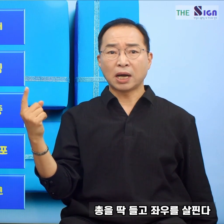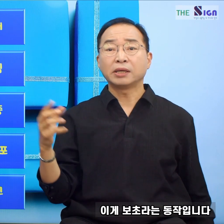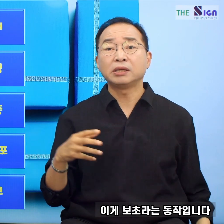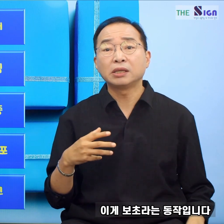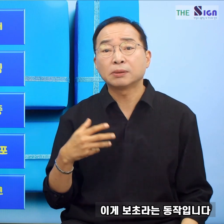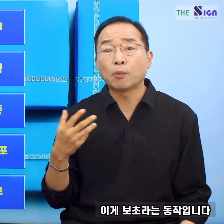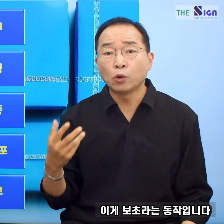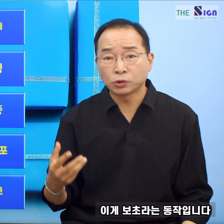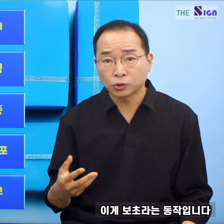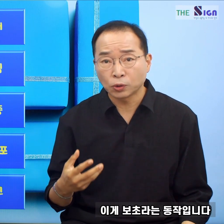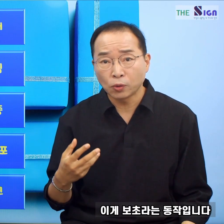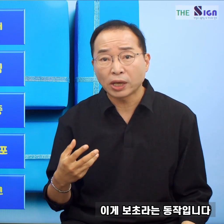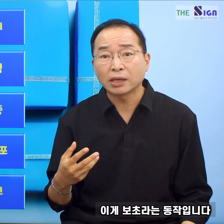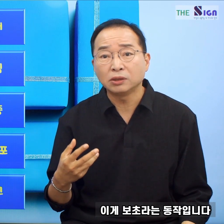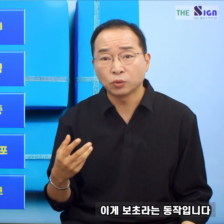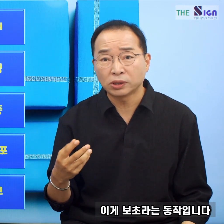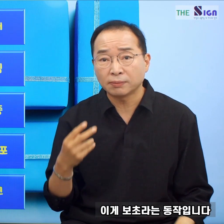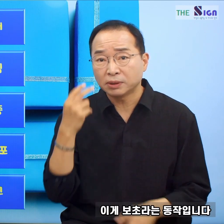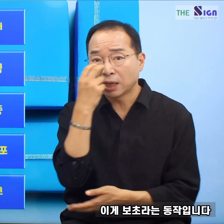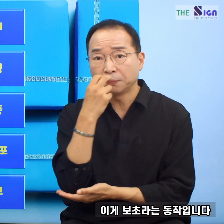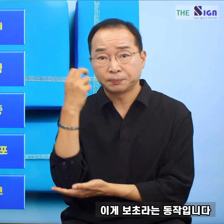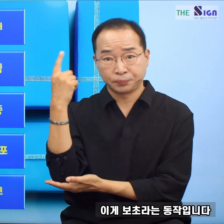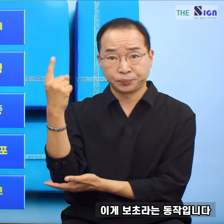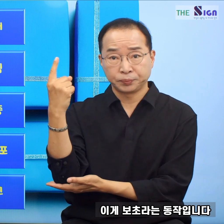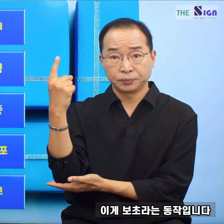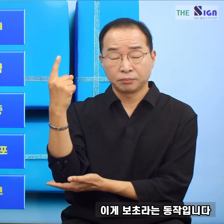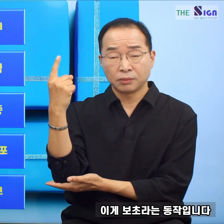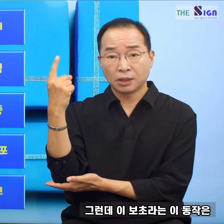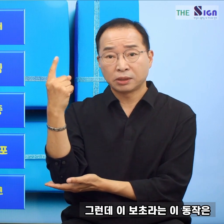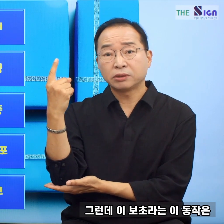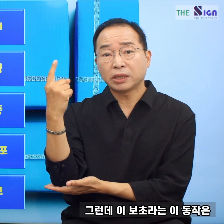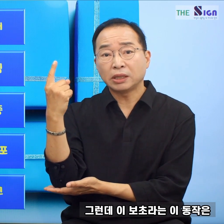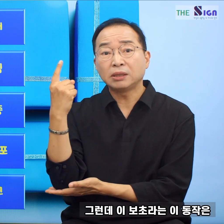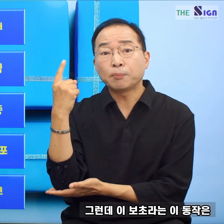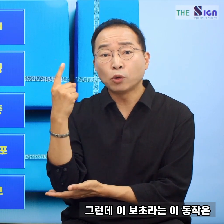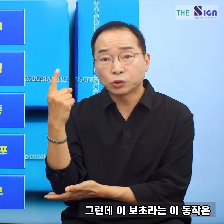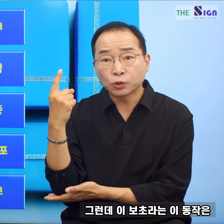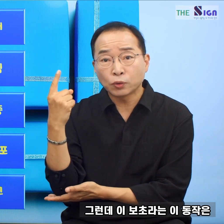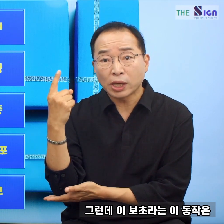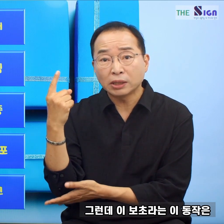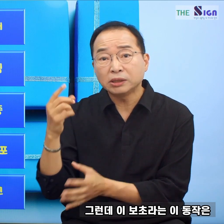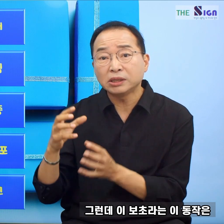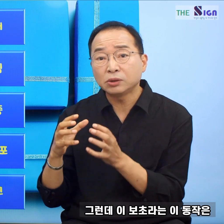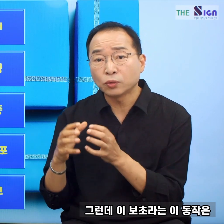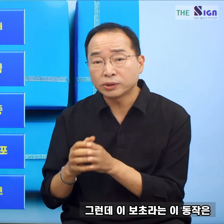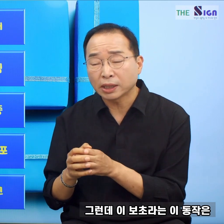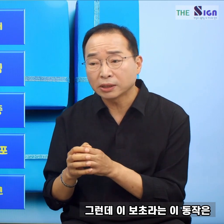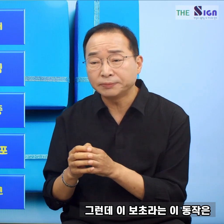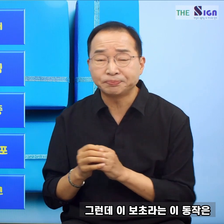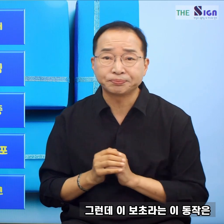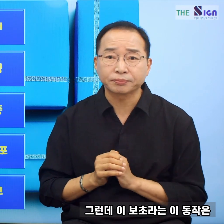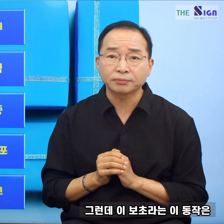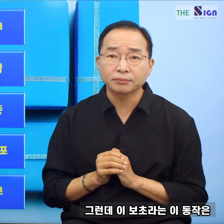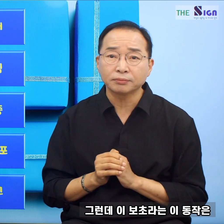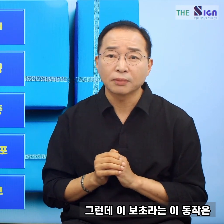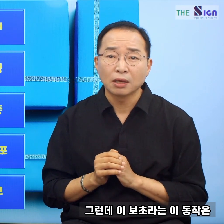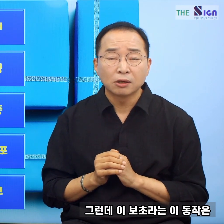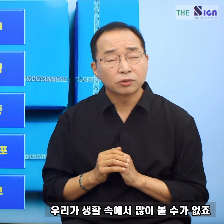이게 이제 보초라는 동작입니다. 그런데 이 보초라는 이 동작은 우리가